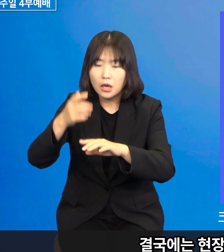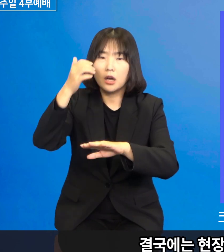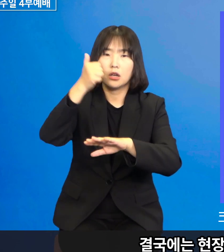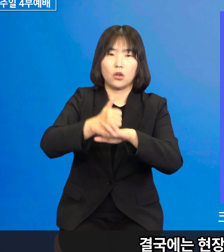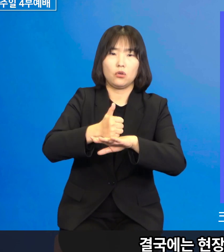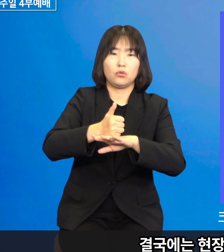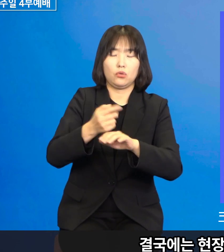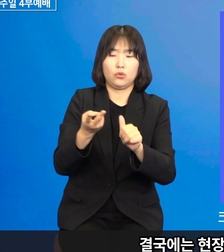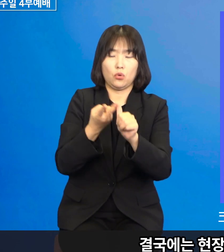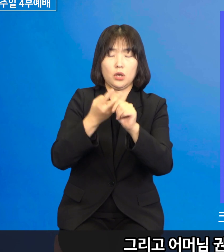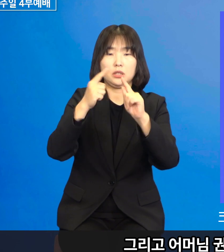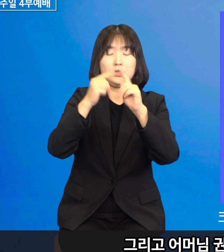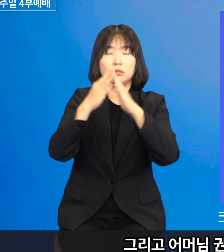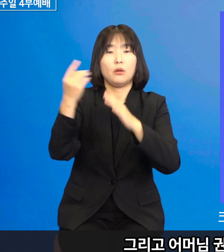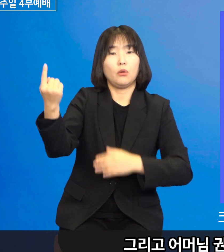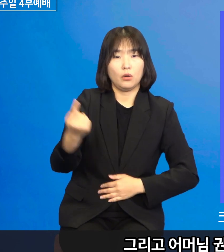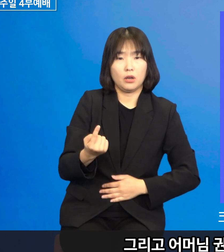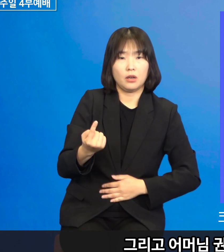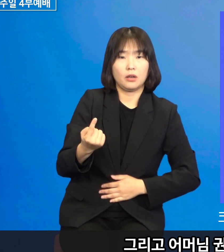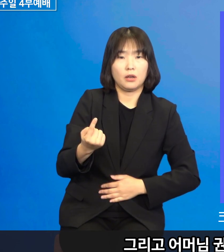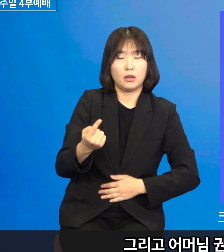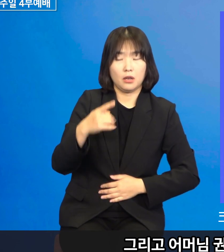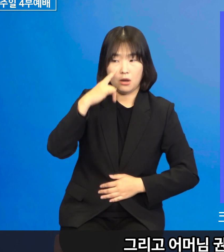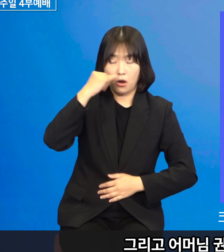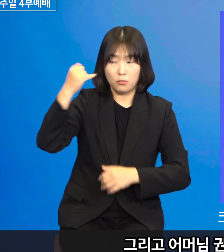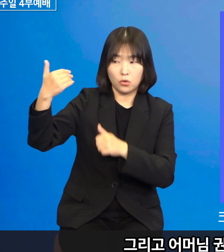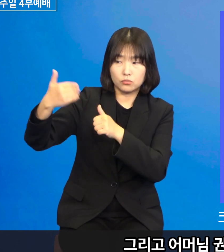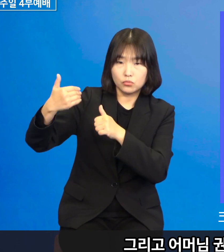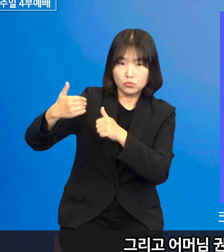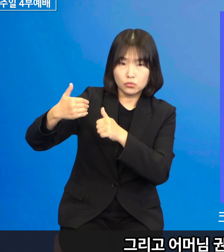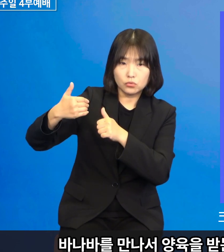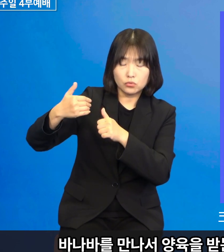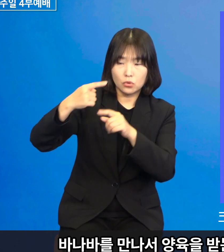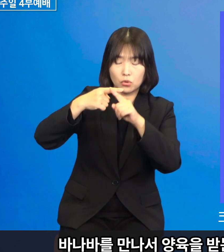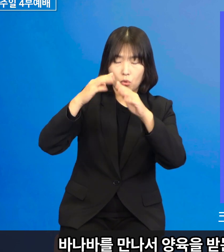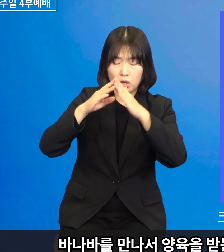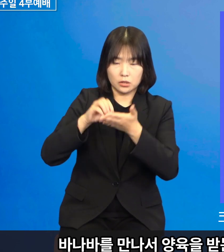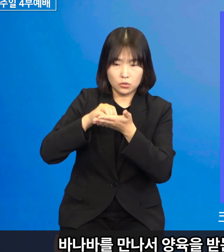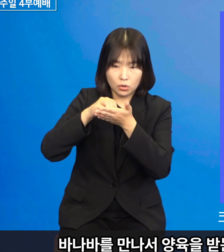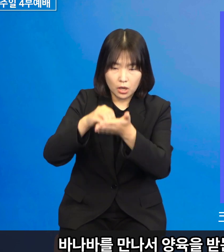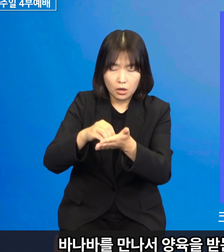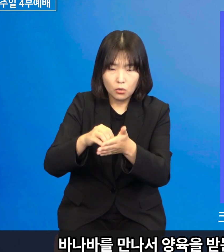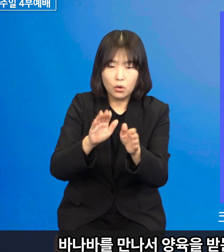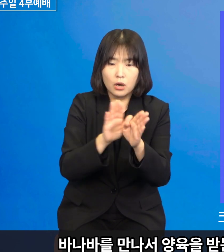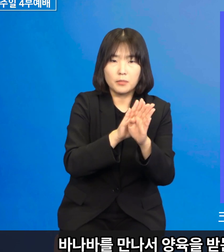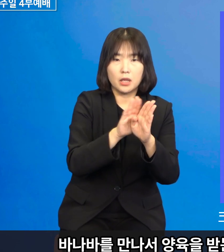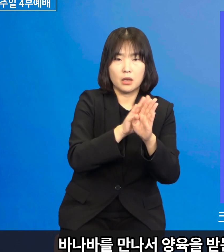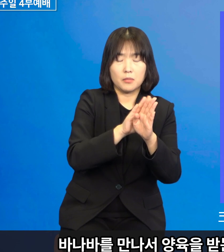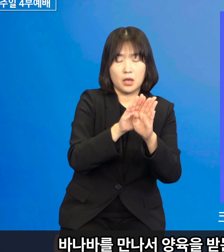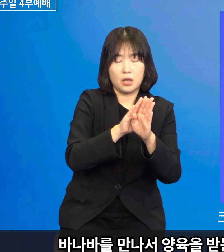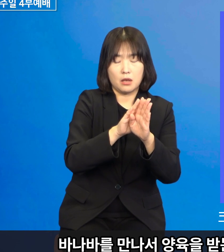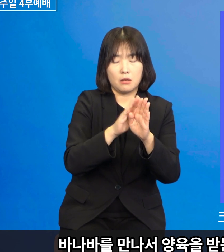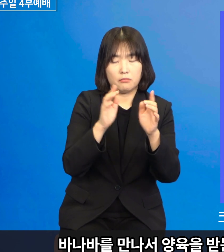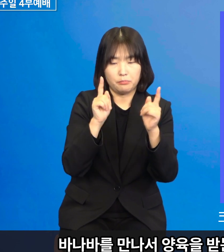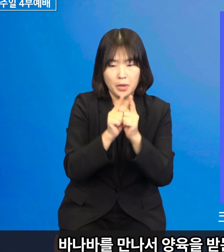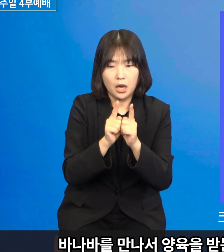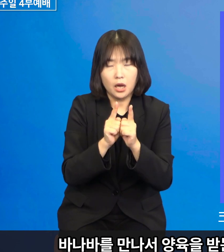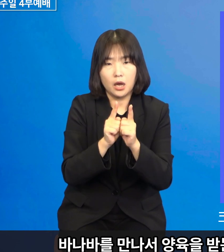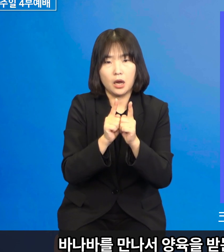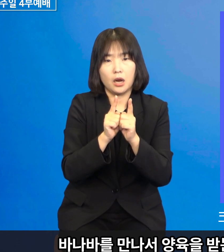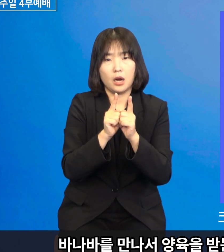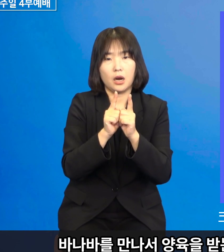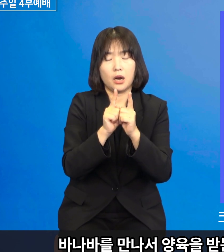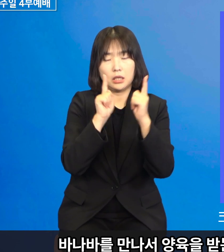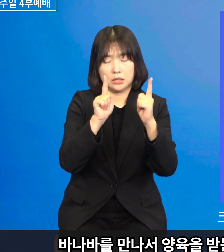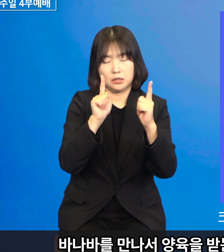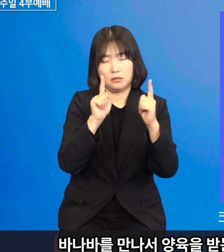예배에 오셨어요. 그리고 어머니 권유에 등록을 하시고 바나바를 만나서 양육을 받는데 복음